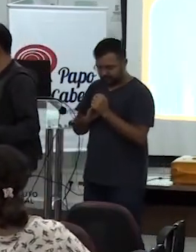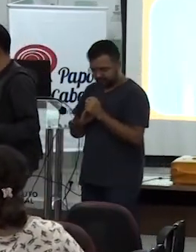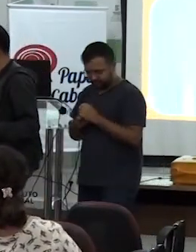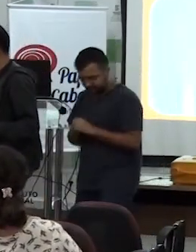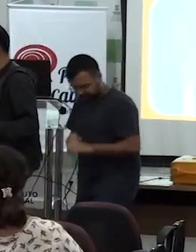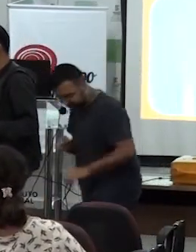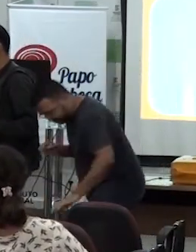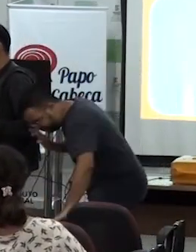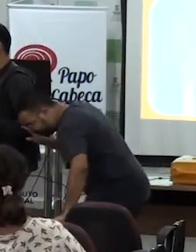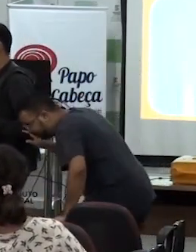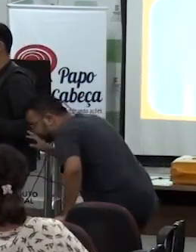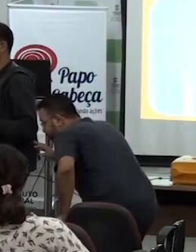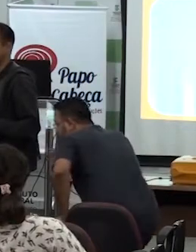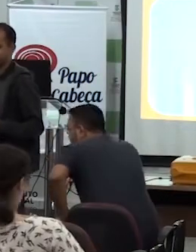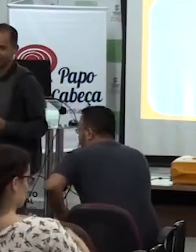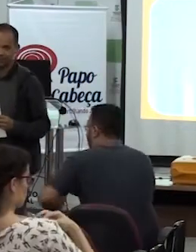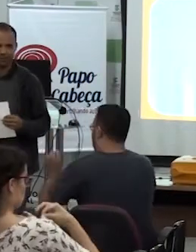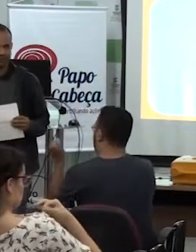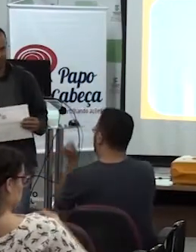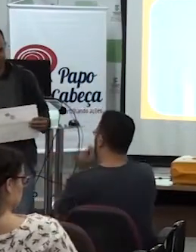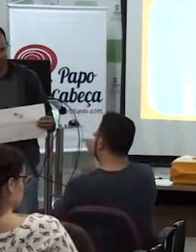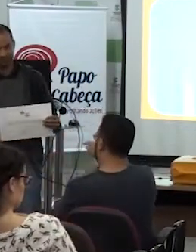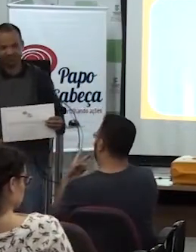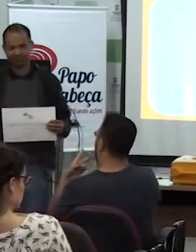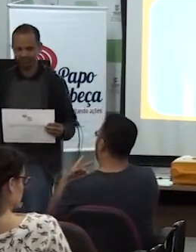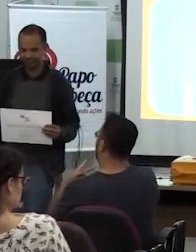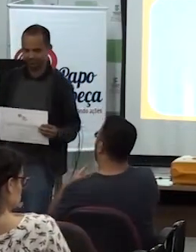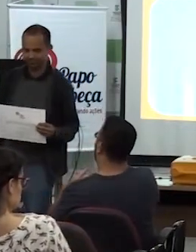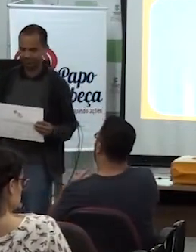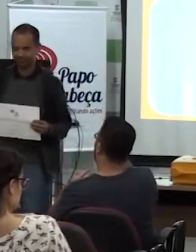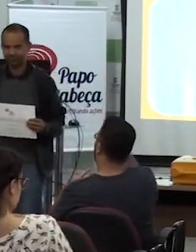Andressa Dias Coré, pode fazer assim.